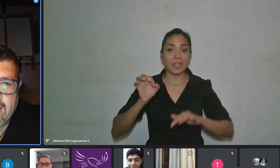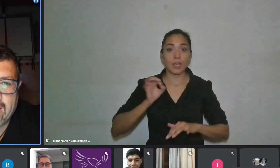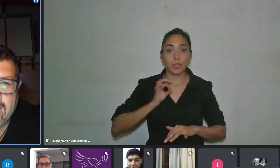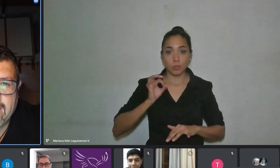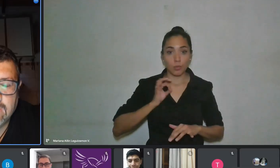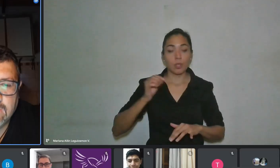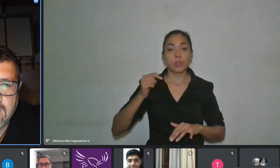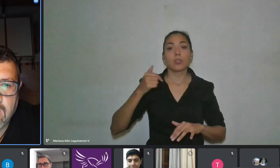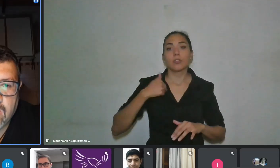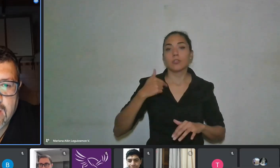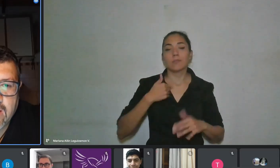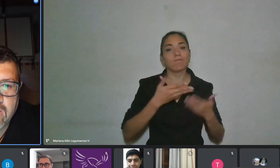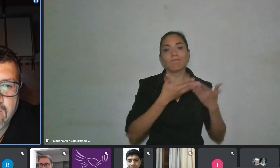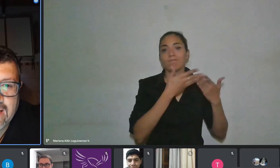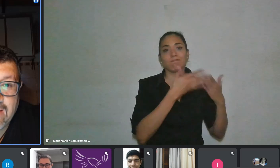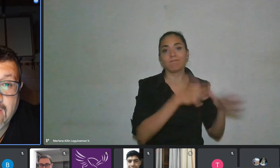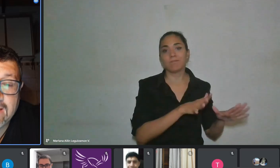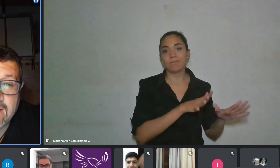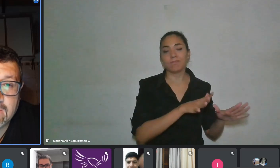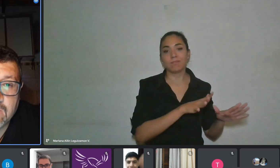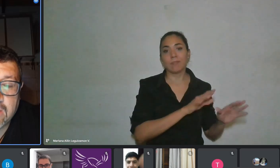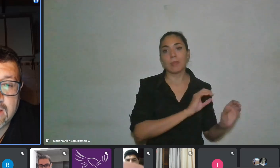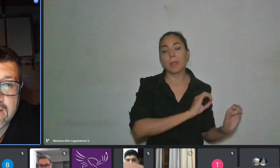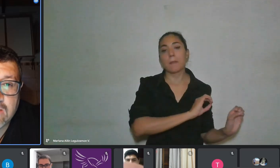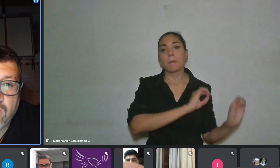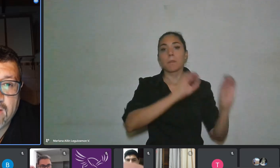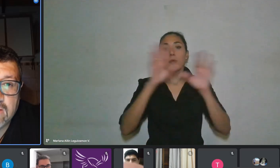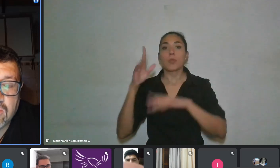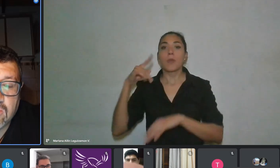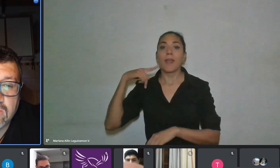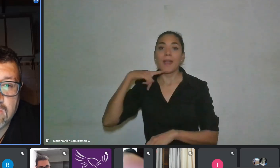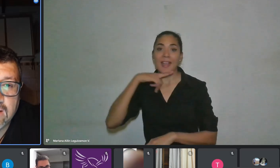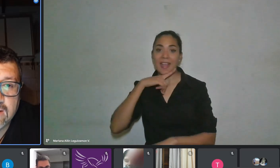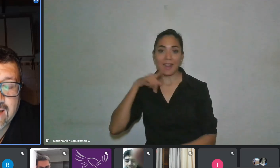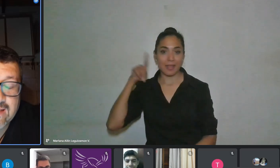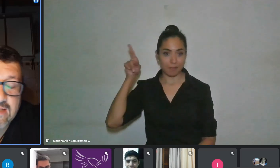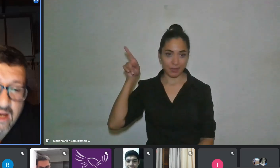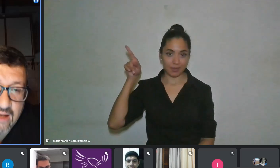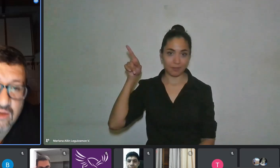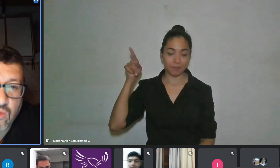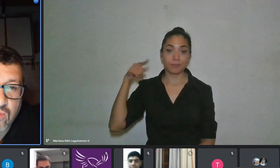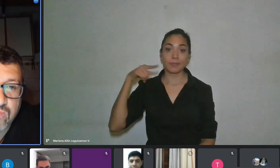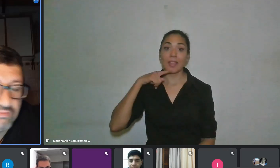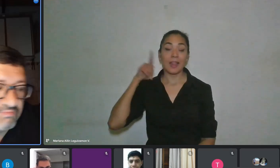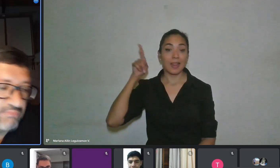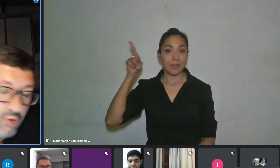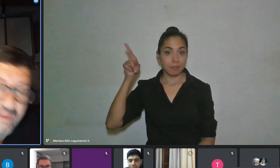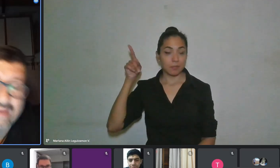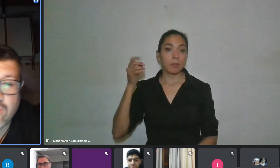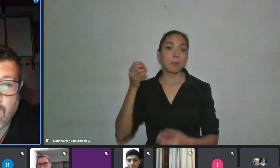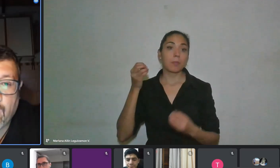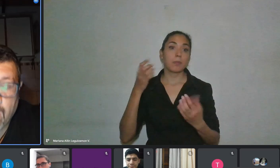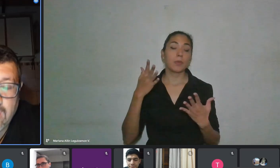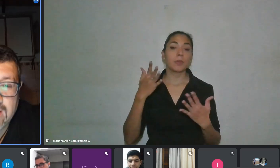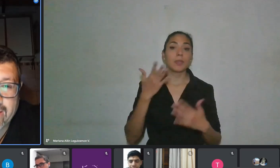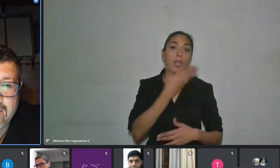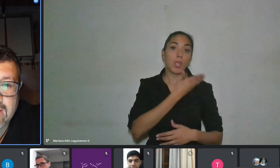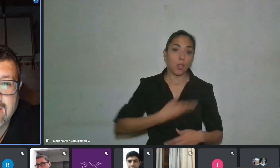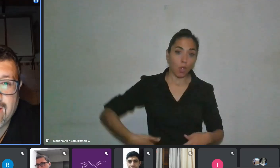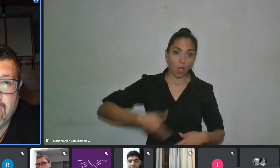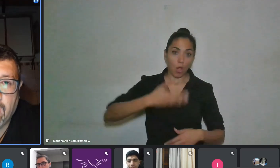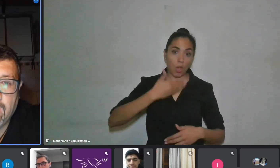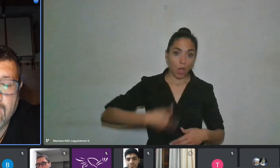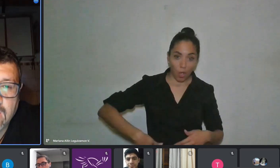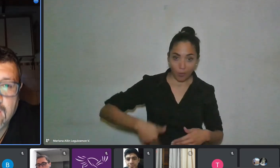la carrera y me voy a vivir a Alemania, porque en ese momento, gracias a los gobiernos populistas de